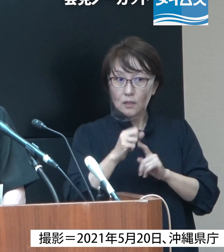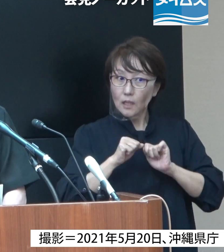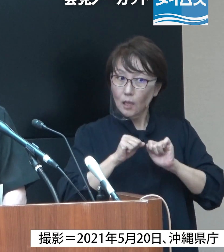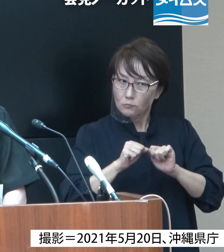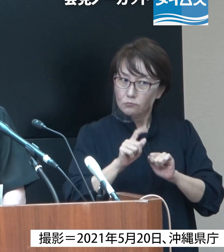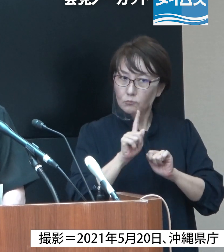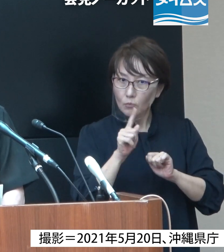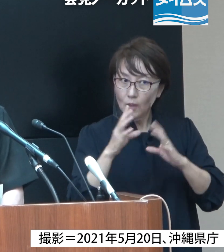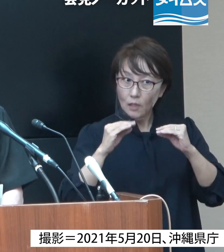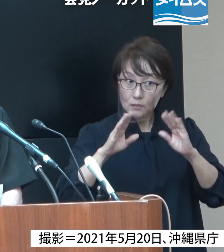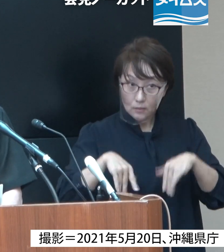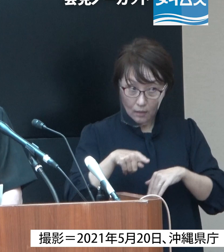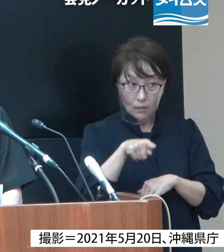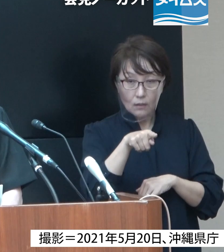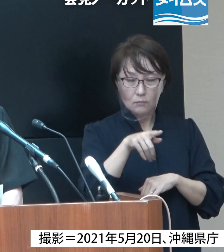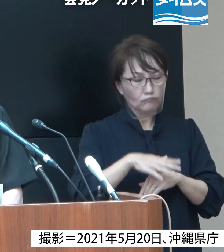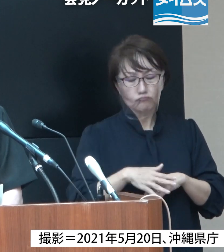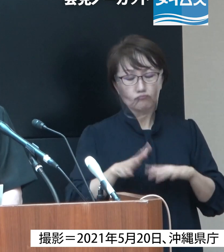ておりません。